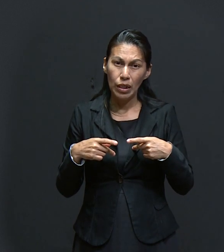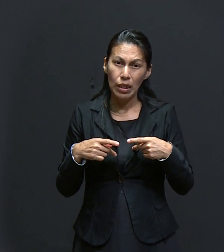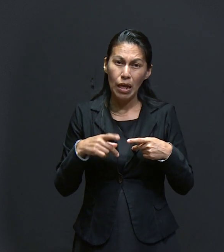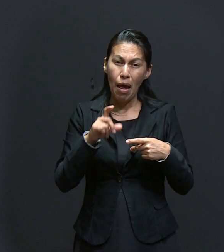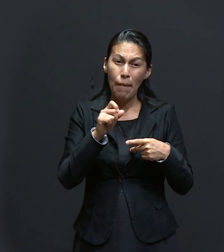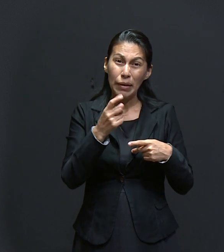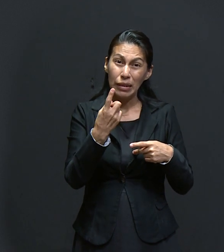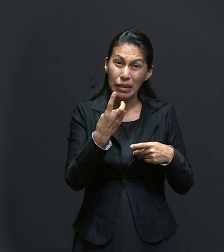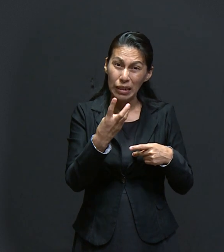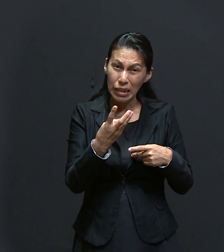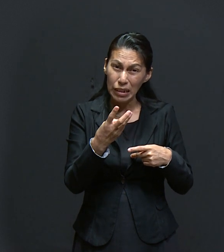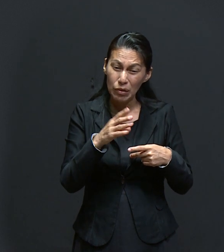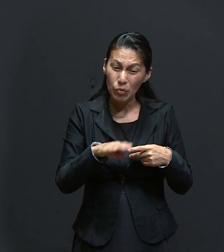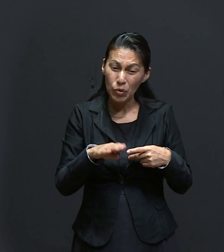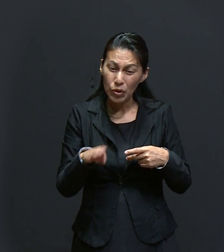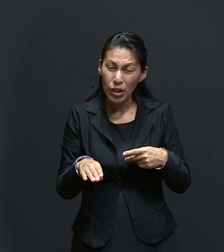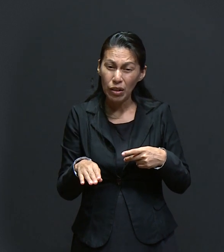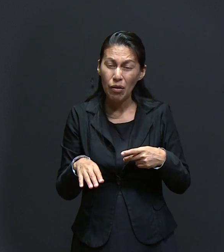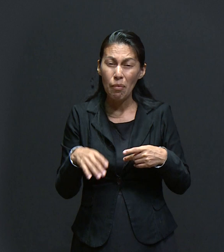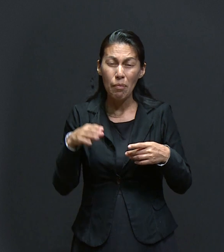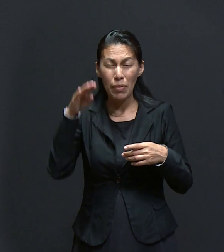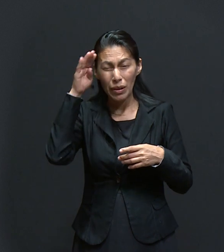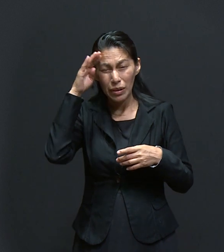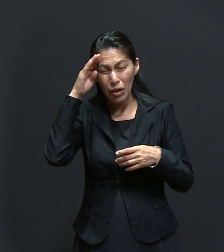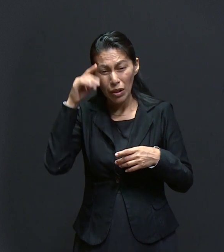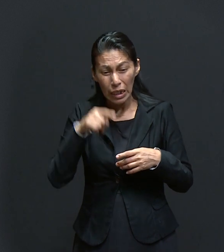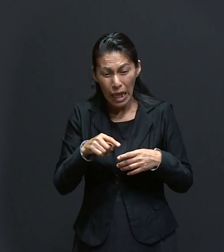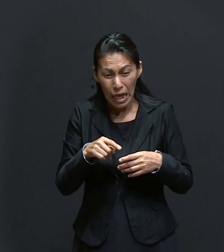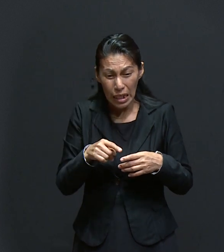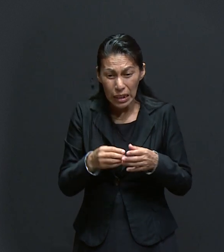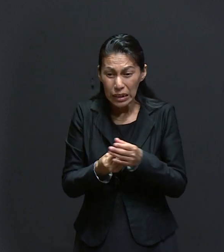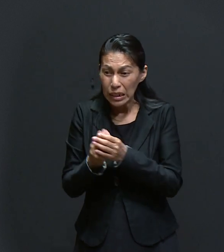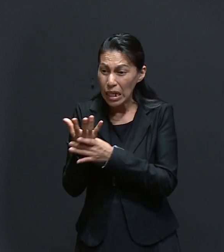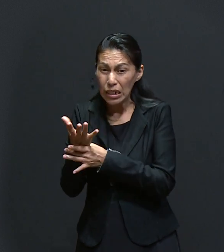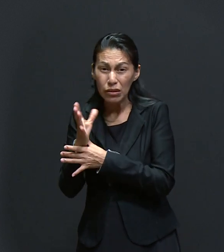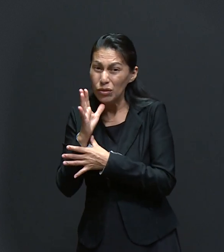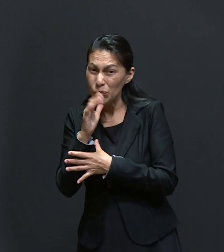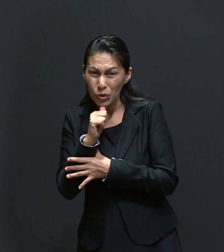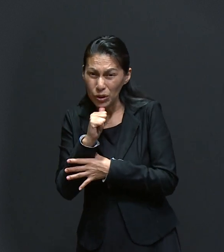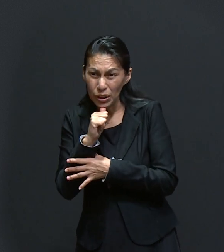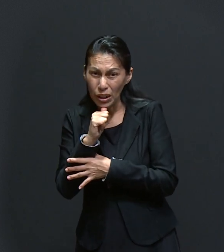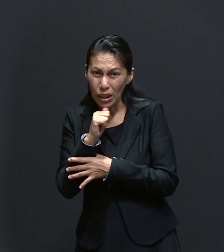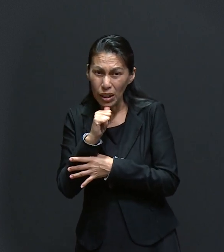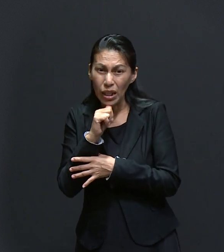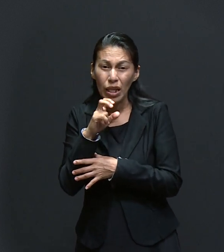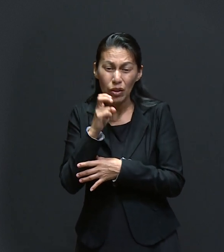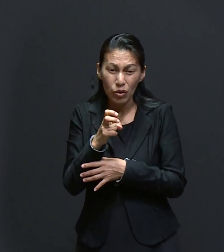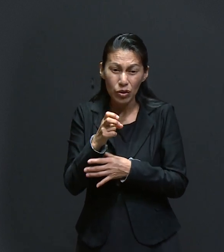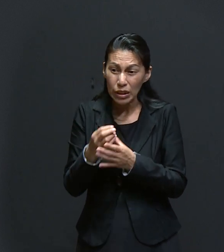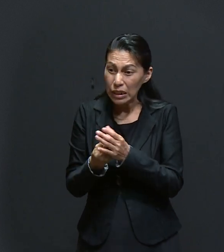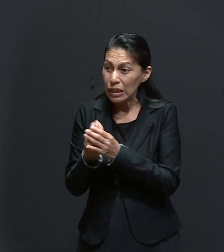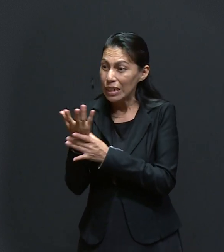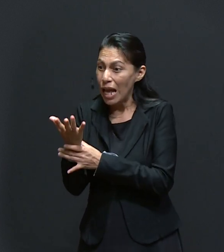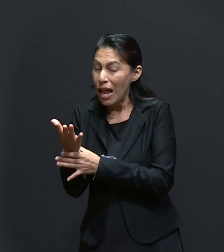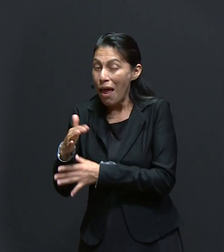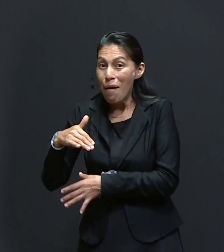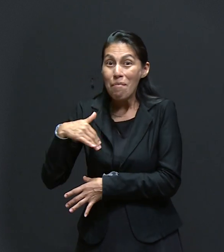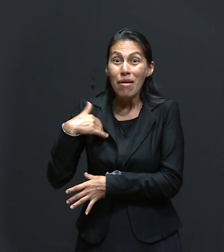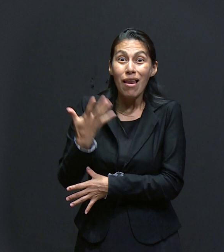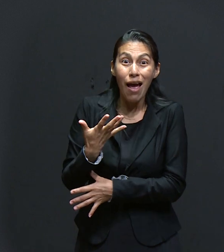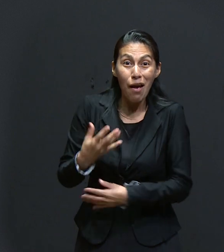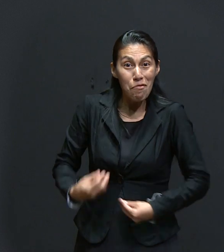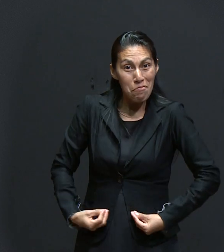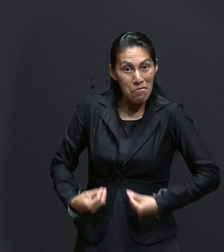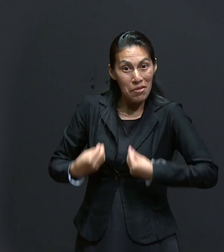mil personas 23 me dicen que murieron allí salir de ahí era imposible y cuando cuando salen y entonces